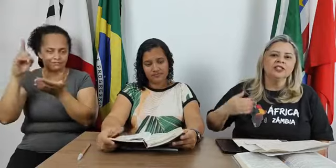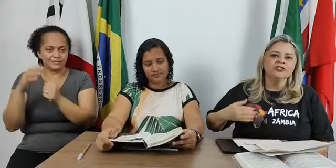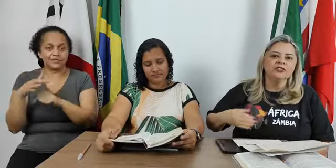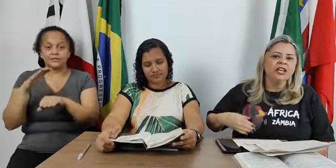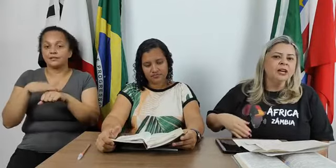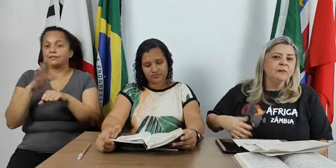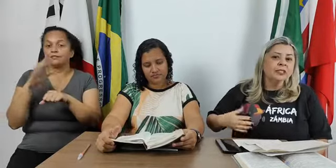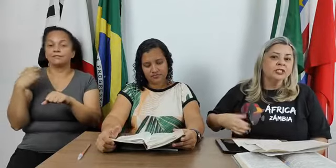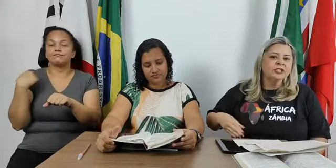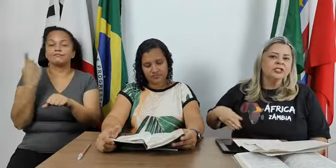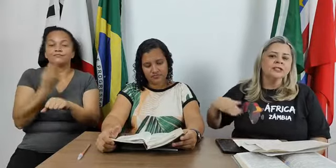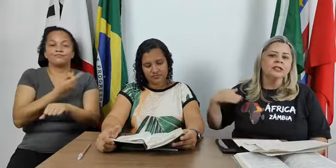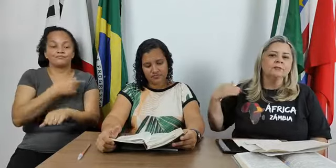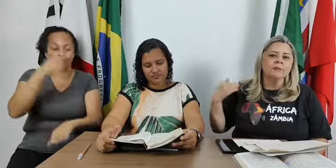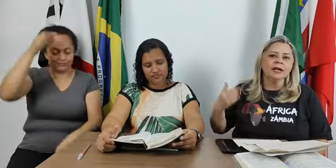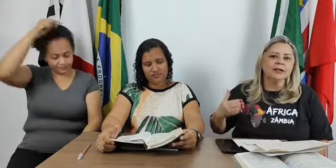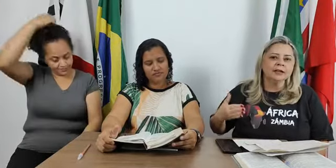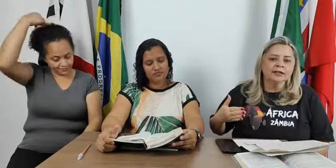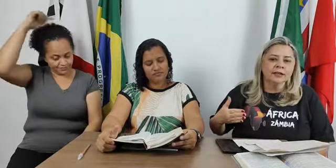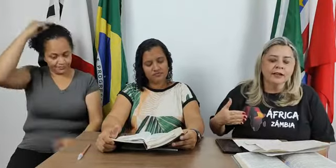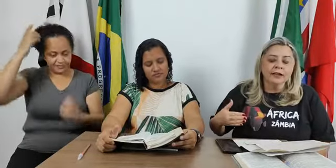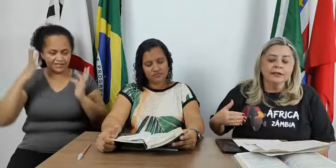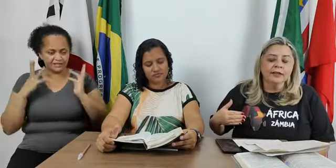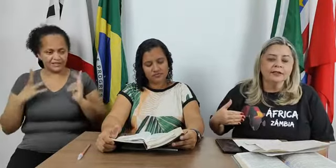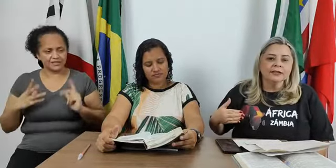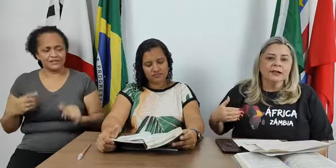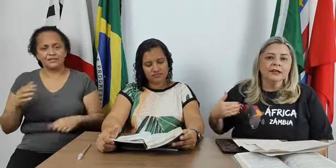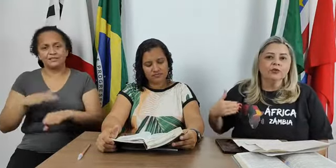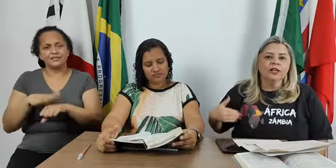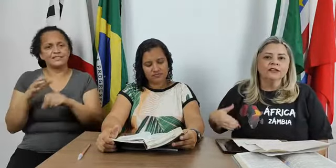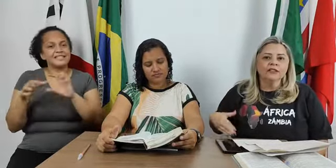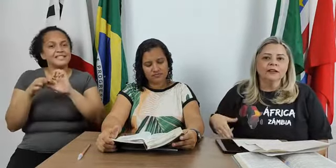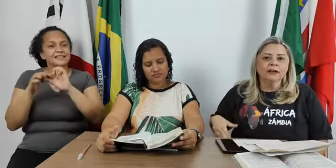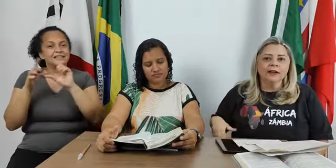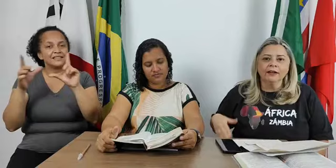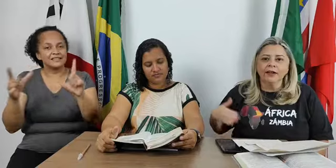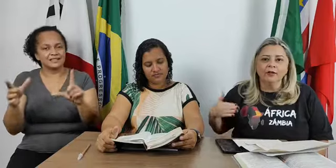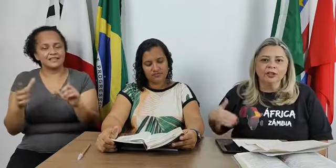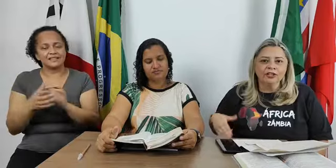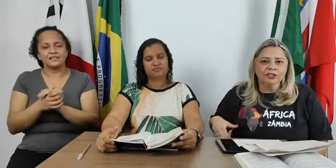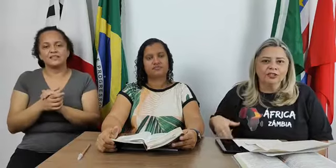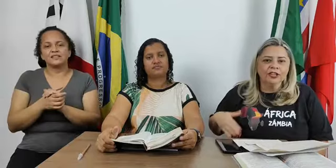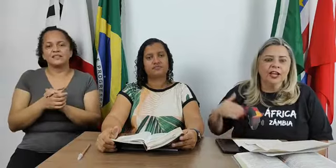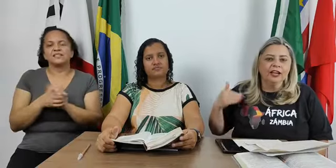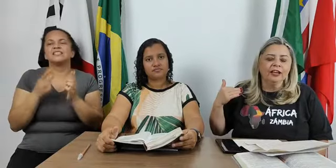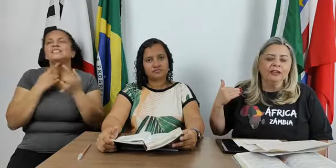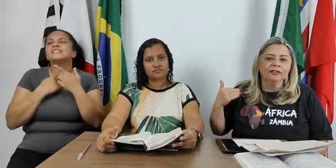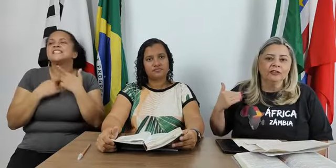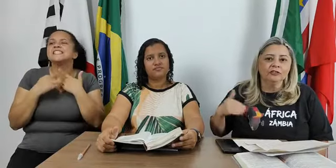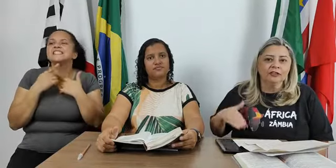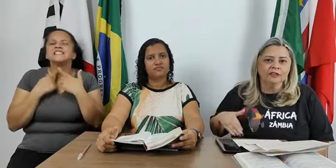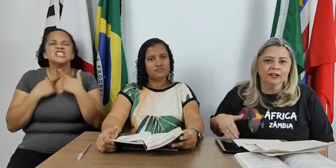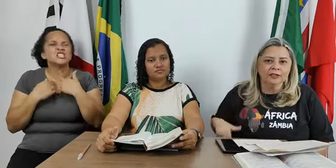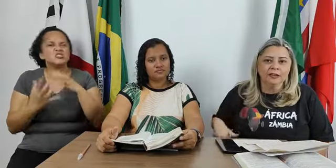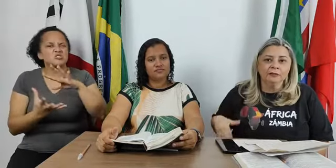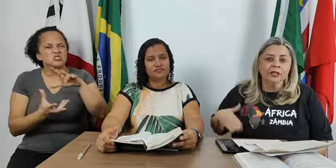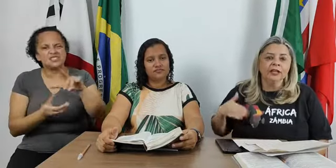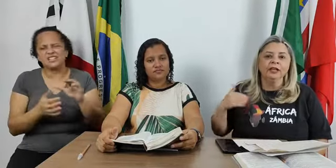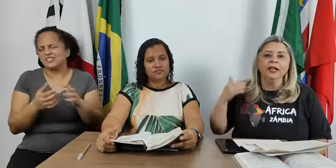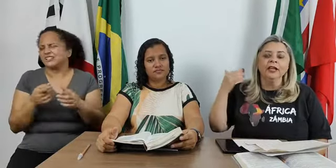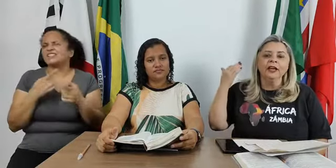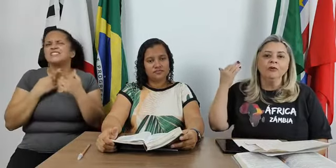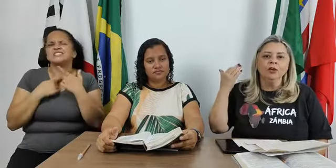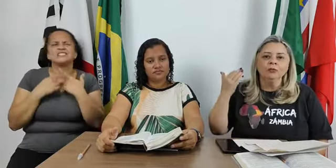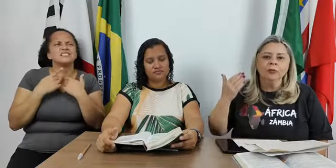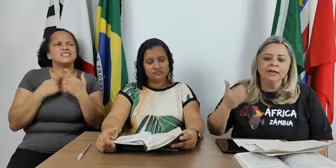se santifica, mais a gente se liberta dessa natureza carnal que a gente tem, essa natureza